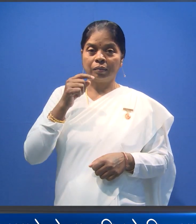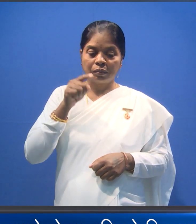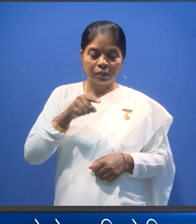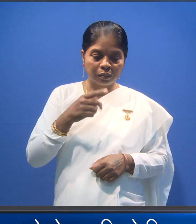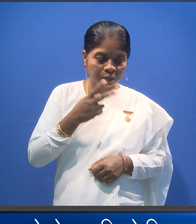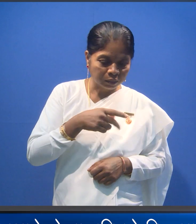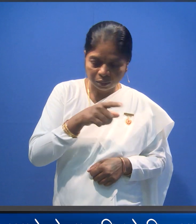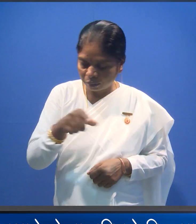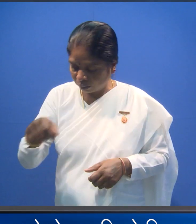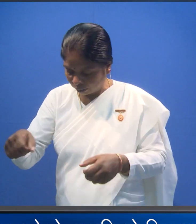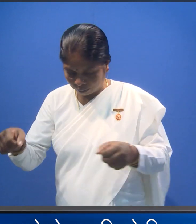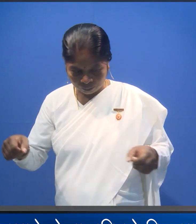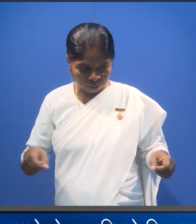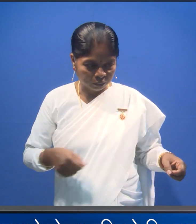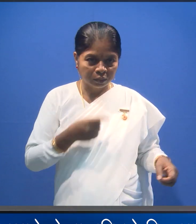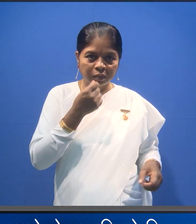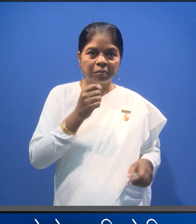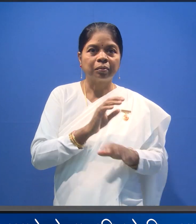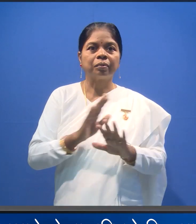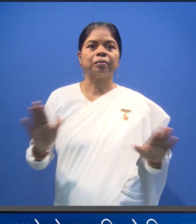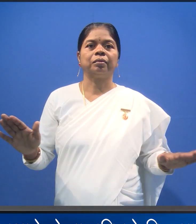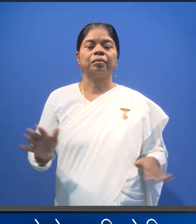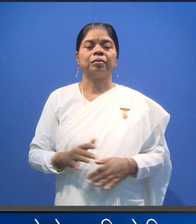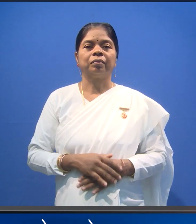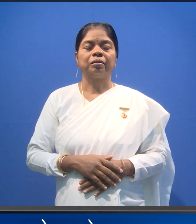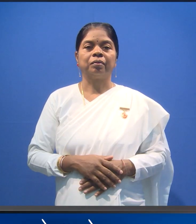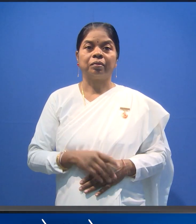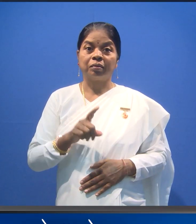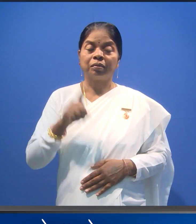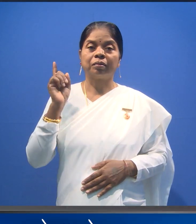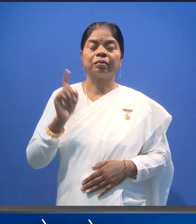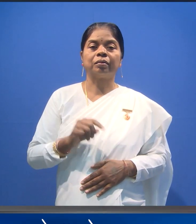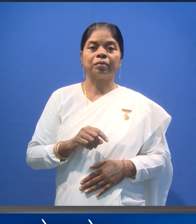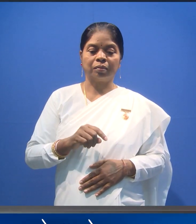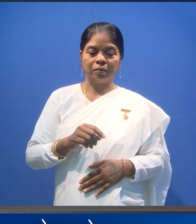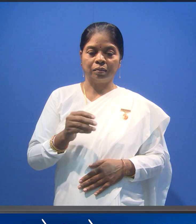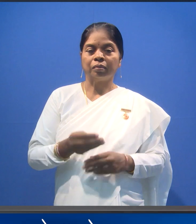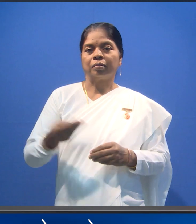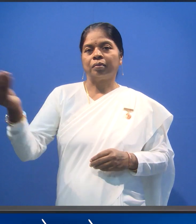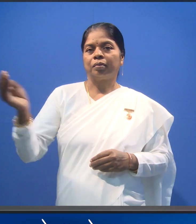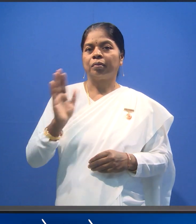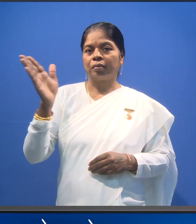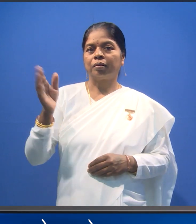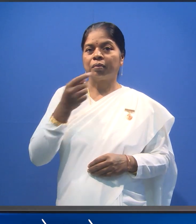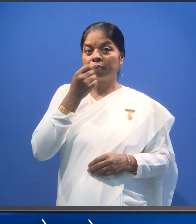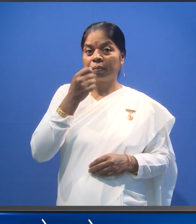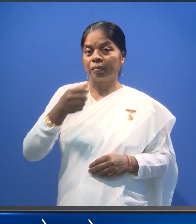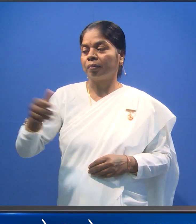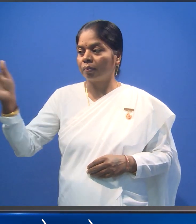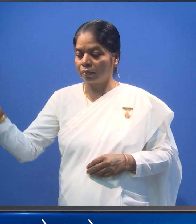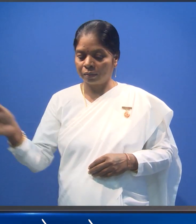की त्याने आणलेल्या सामानात मीठ नव्हते, तेव्हा तो जवळच्या गावातून मीठ घेऊन